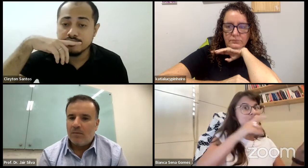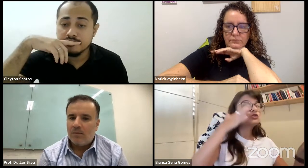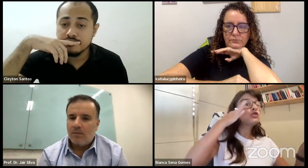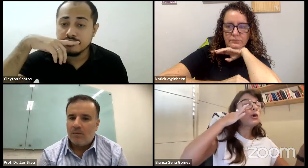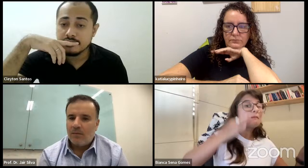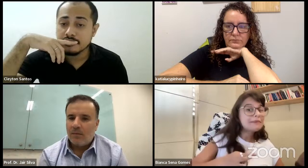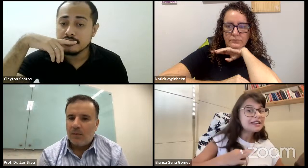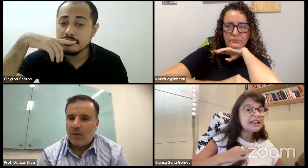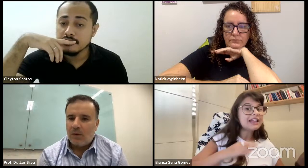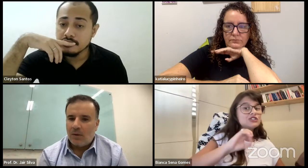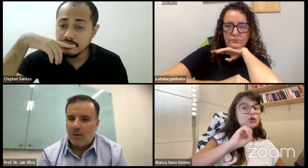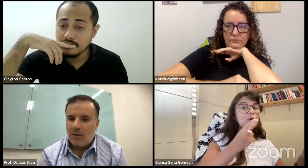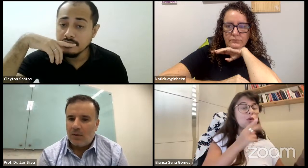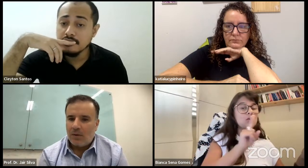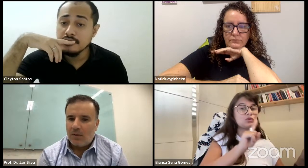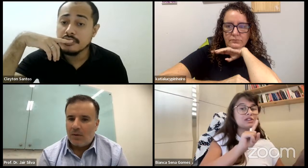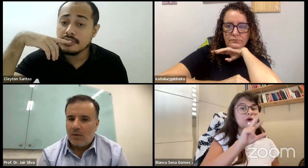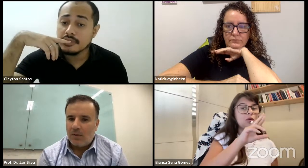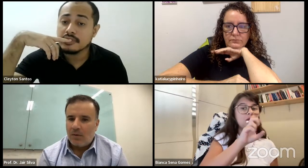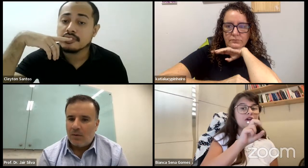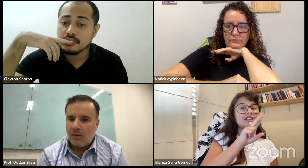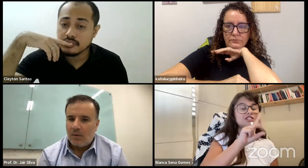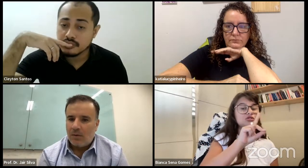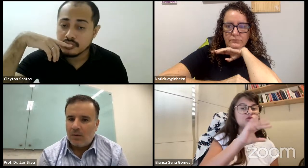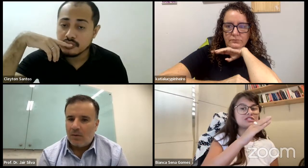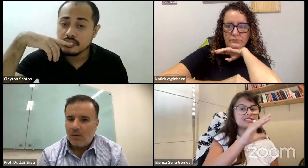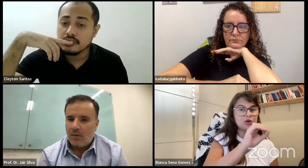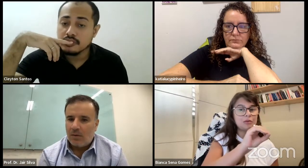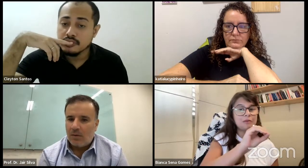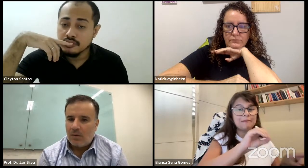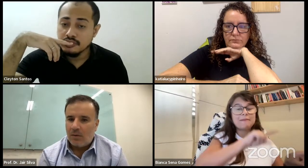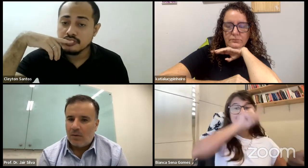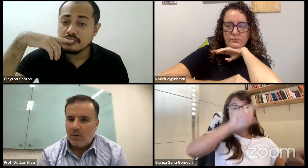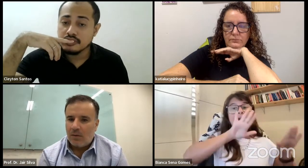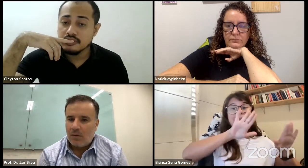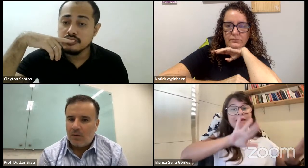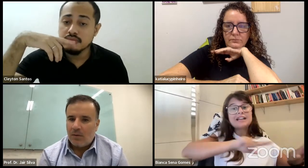Você colocou lá na primeira pesquisa, né? E aí,